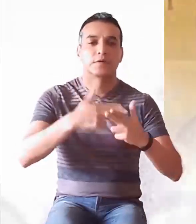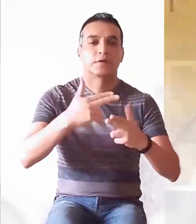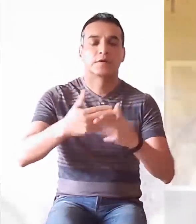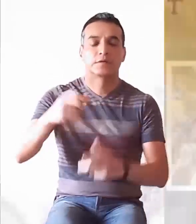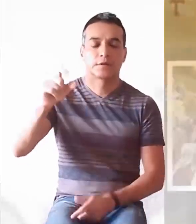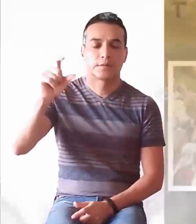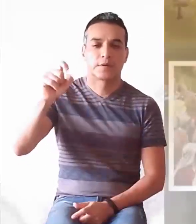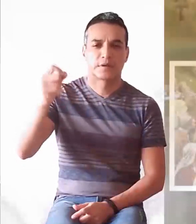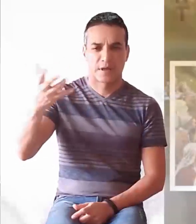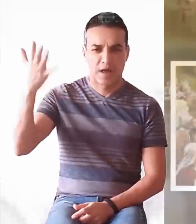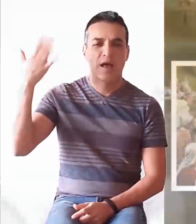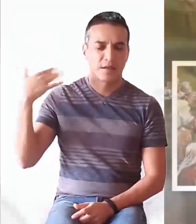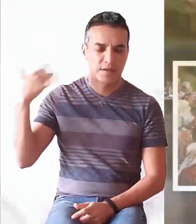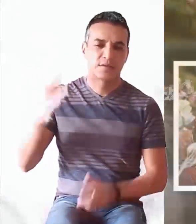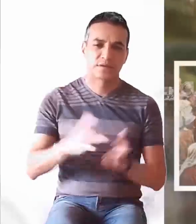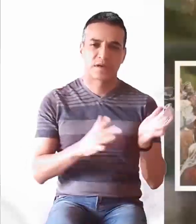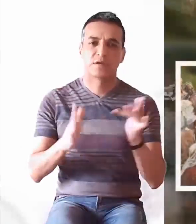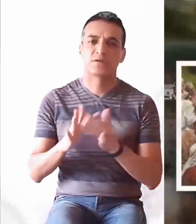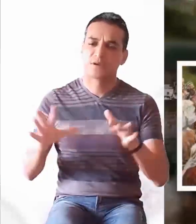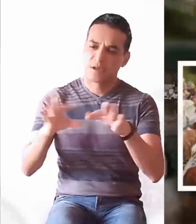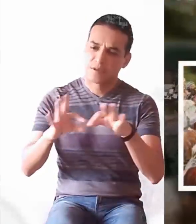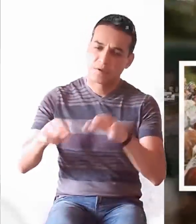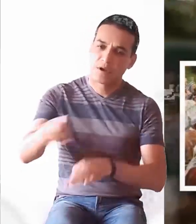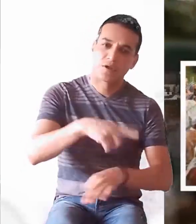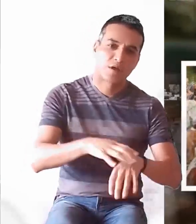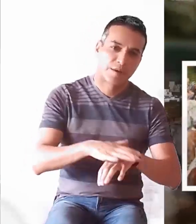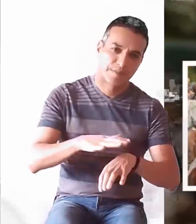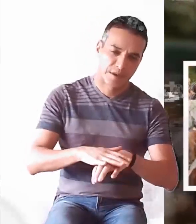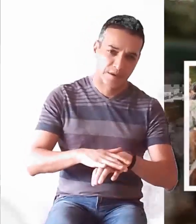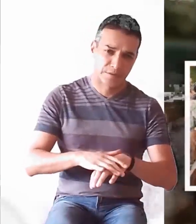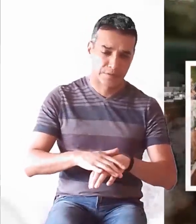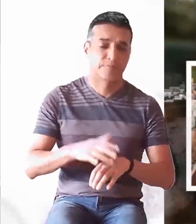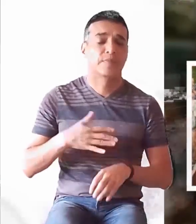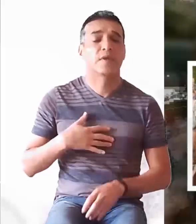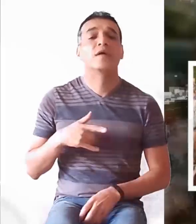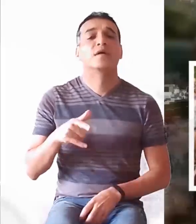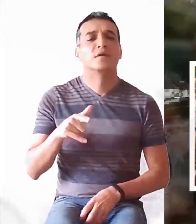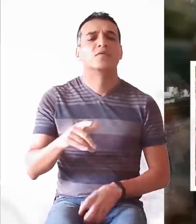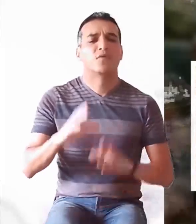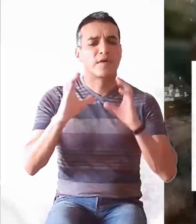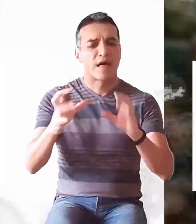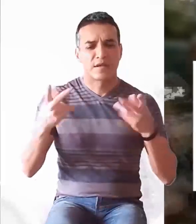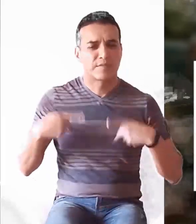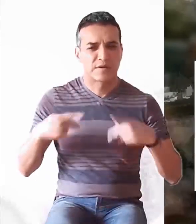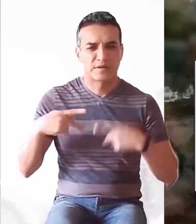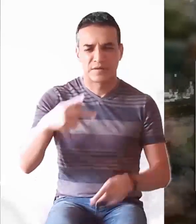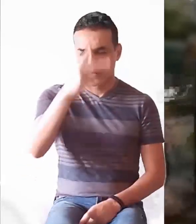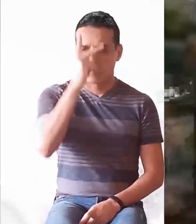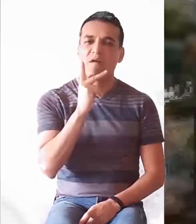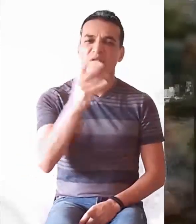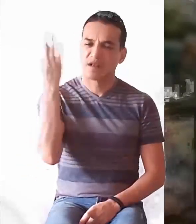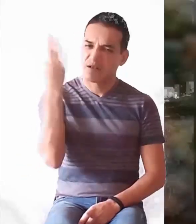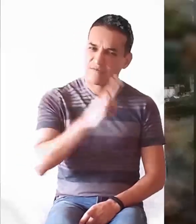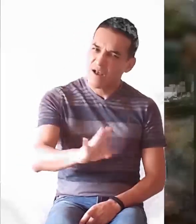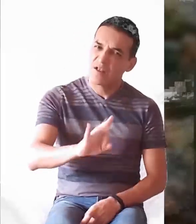15 al 20. En aquel tiempo, Jesús dijo a sus discípulos: cuidado con los falsos profetas.